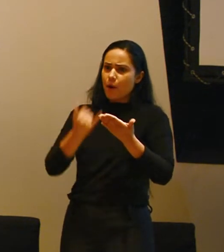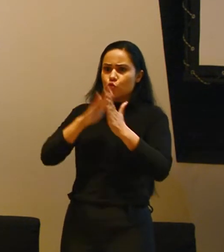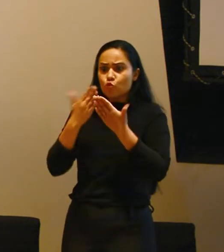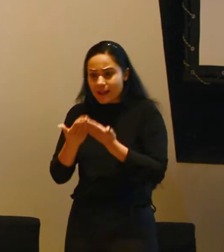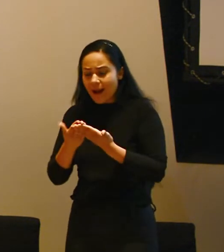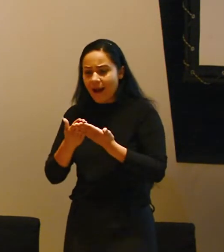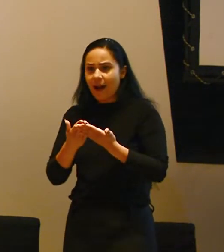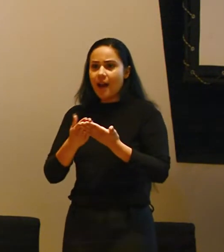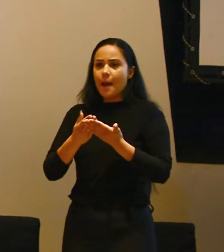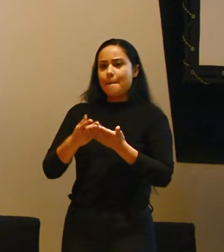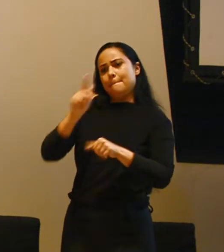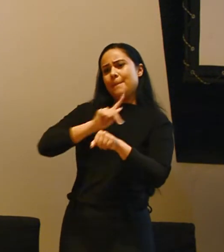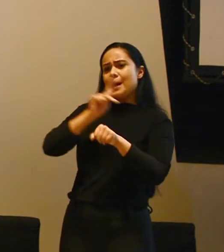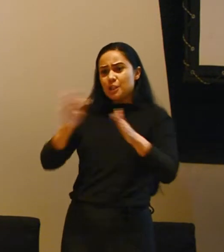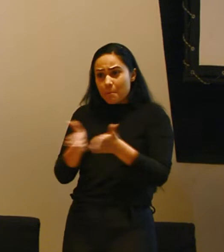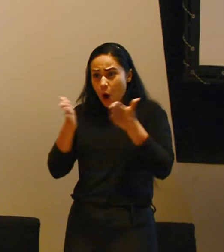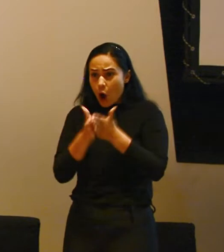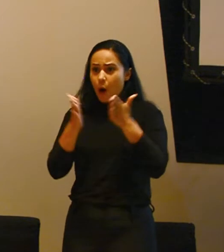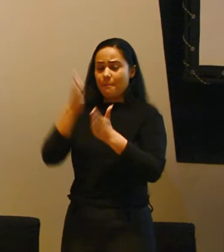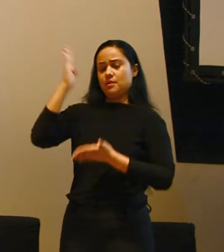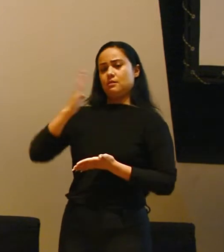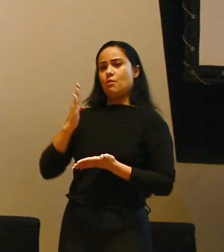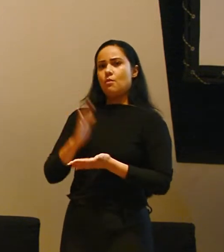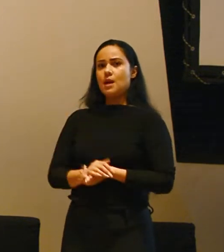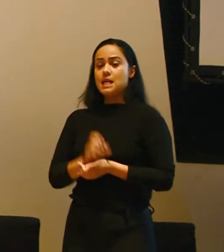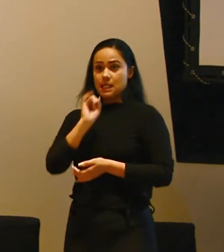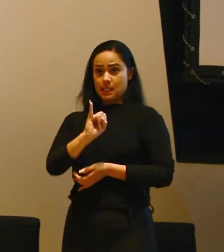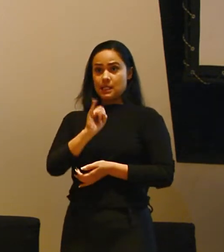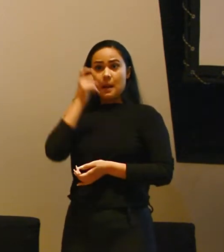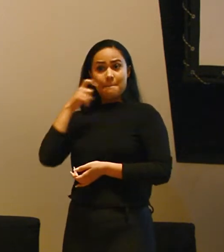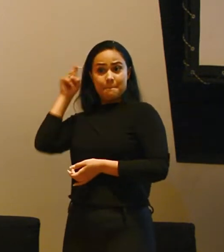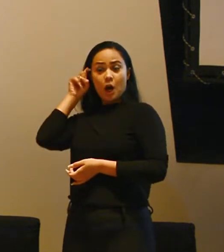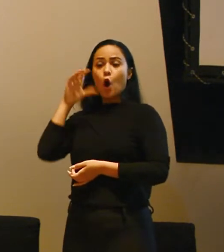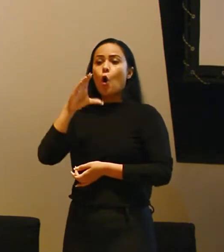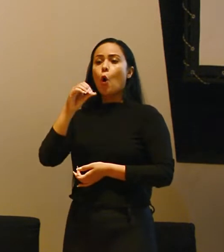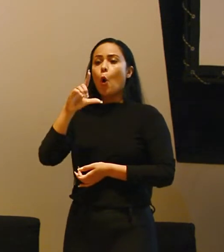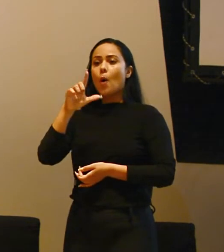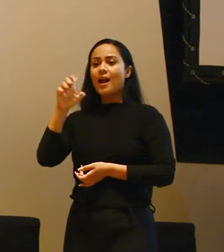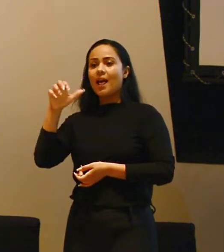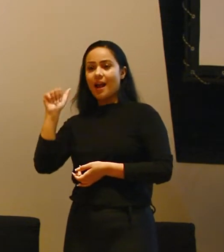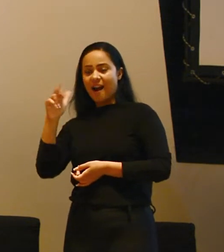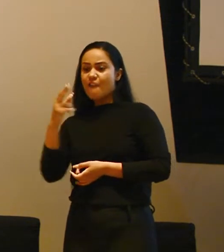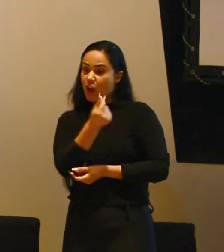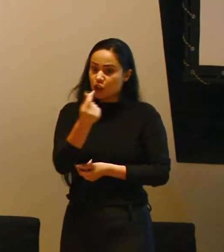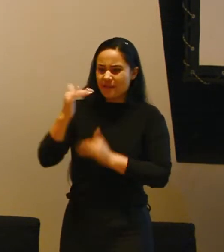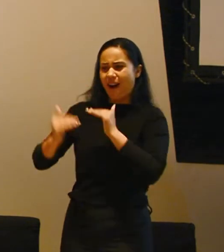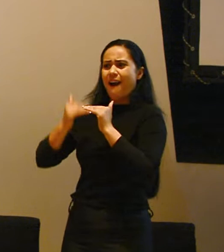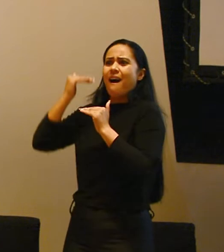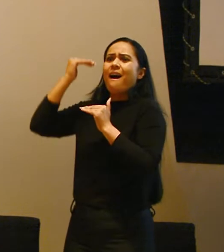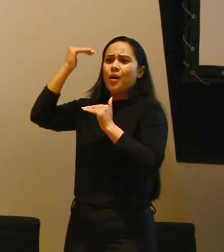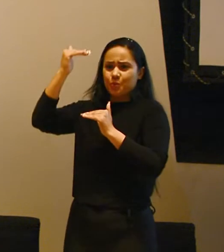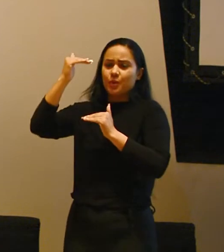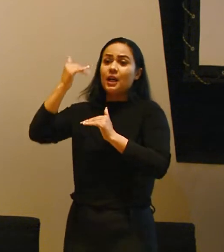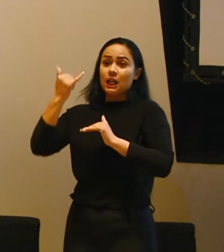estudar, ver se mesmo em países pobres como o Brasil, se o implante coclear, um investimento tão alto, seria o ideal